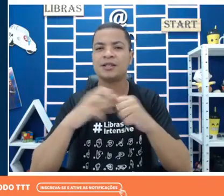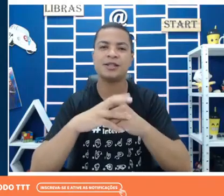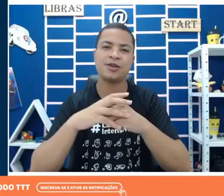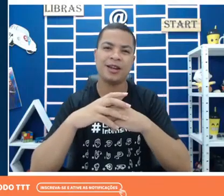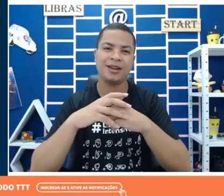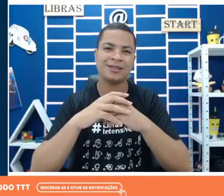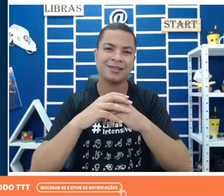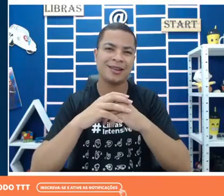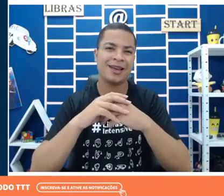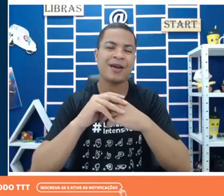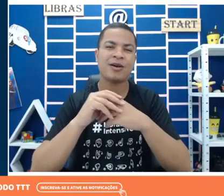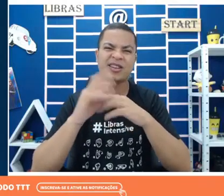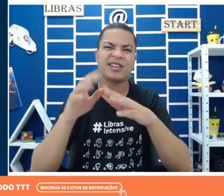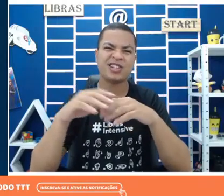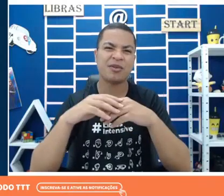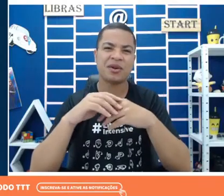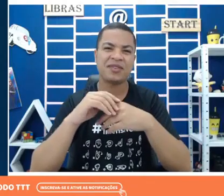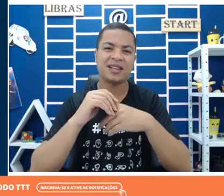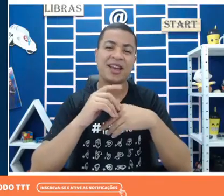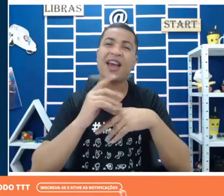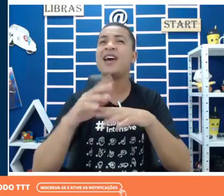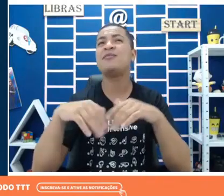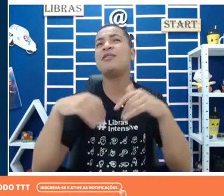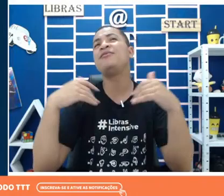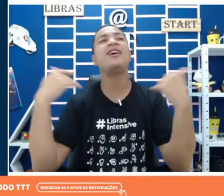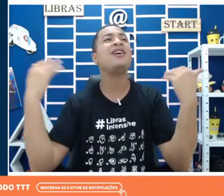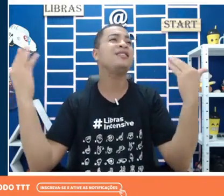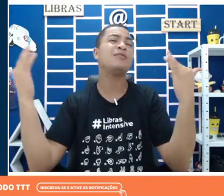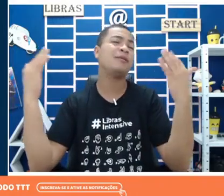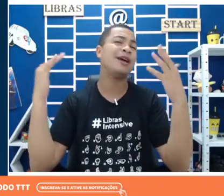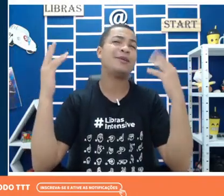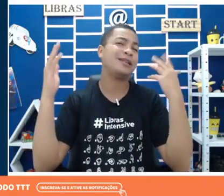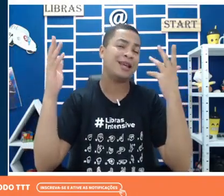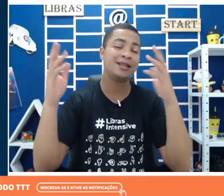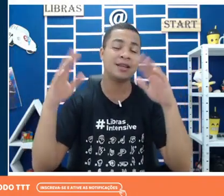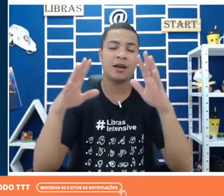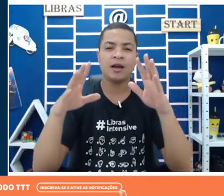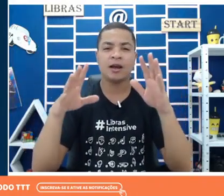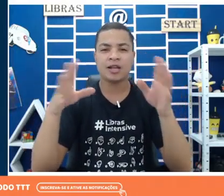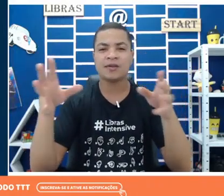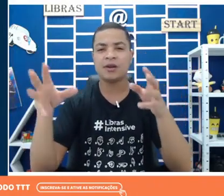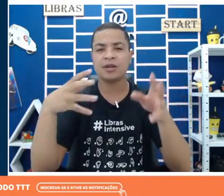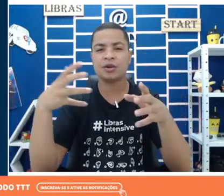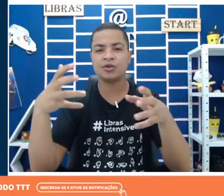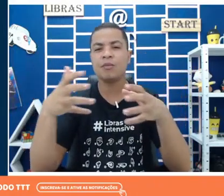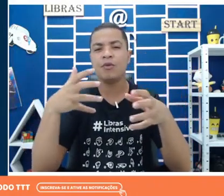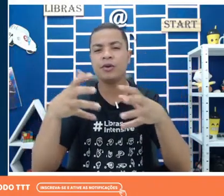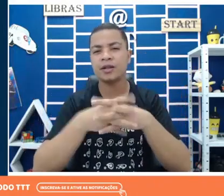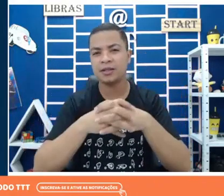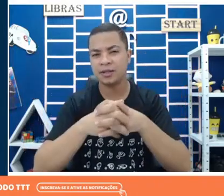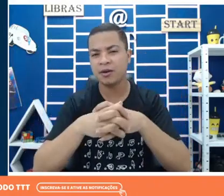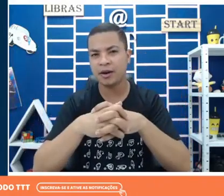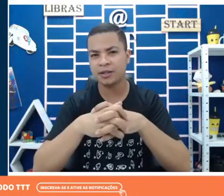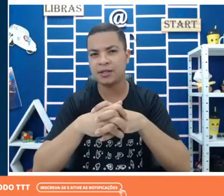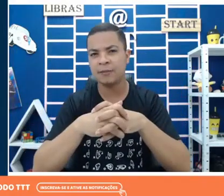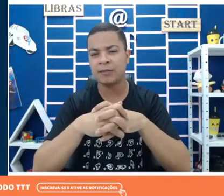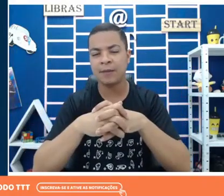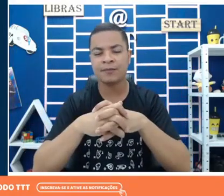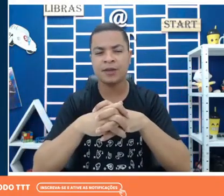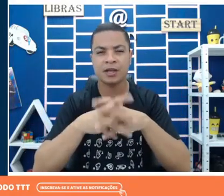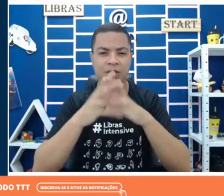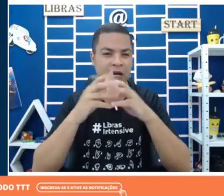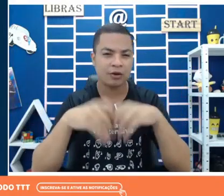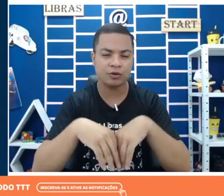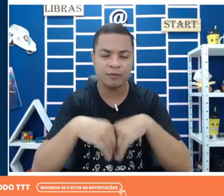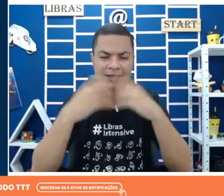ajudam nessas historinhas. É igual as historinhas de Era Uma Vez, né? Era uma vez uma bela princesa. Classificadores ajudam muito nessas histórias assim,